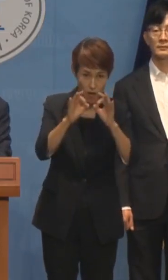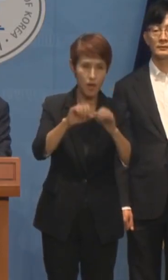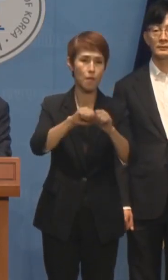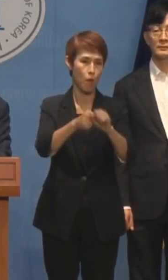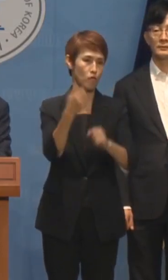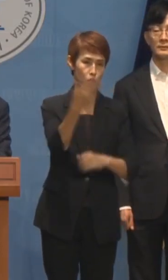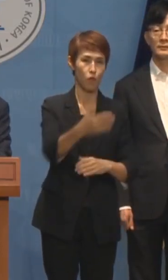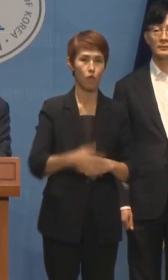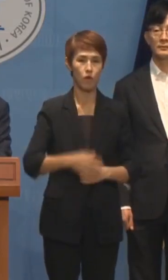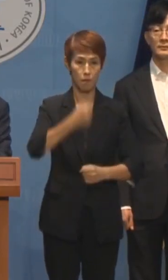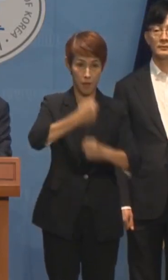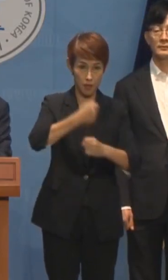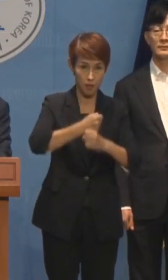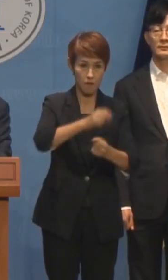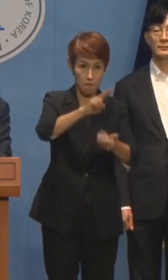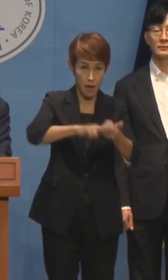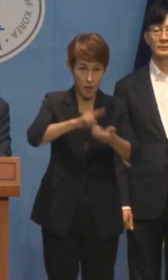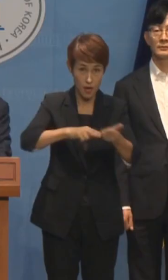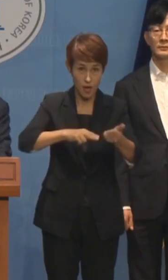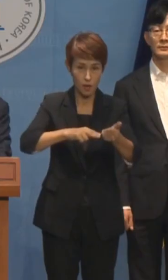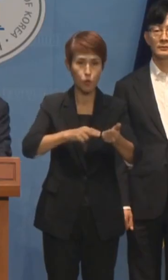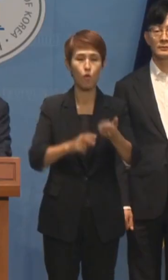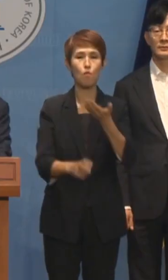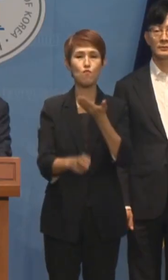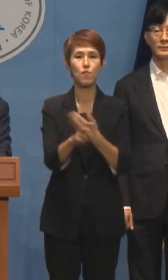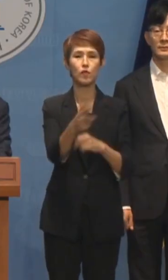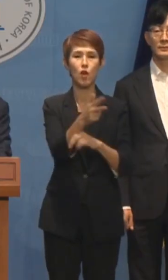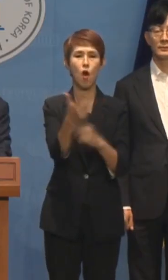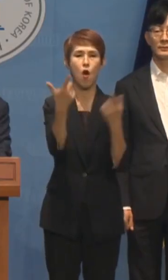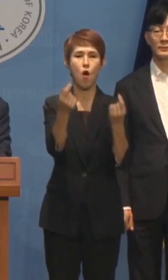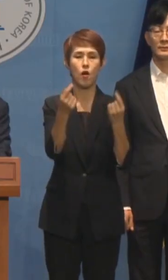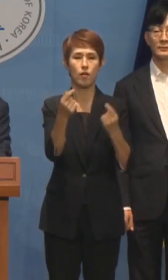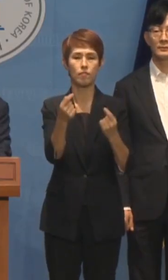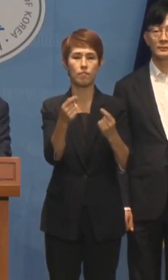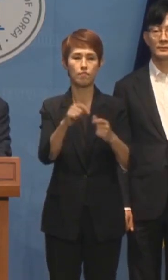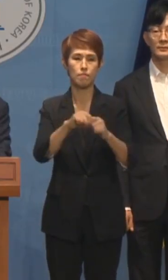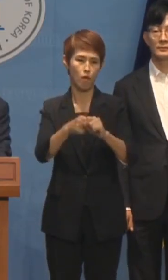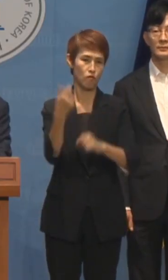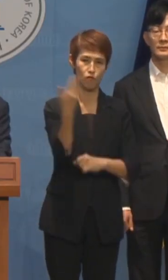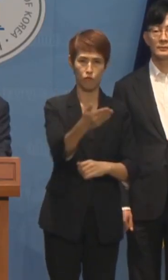대한 처벌도 불법 촬영물 수준으로 강화하겠습니다.